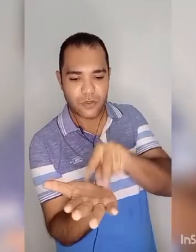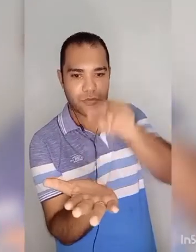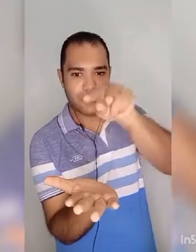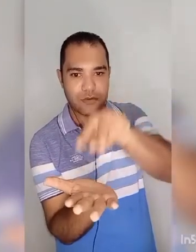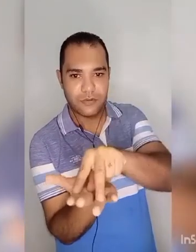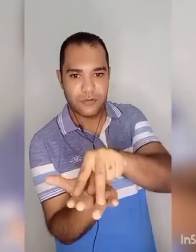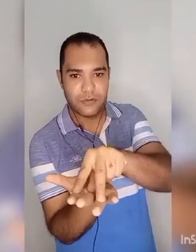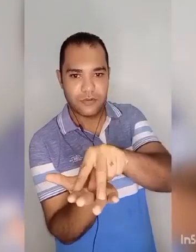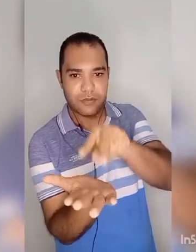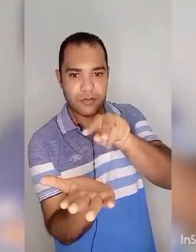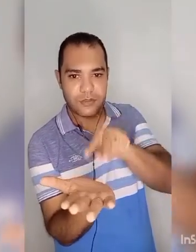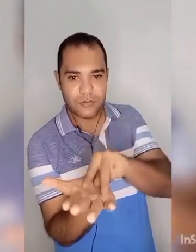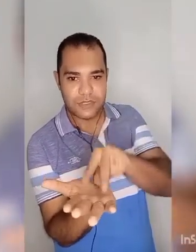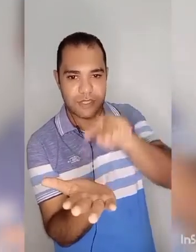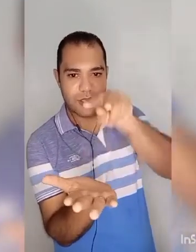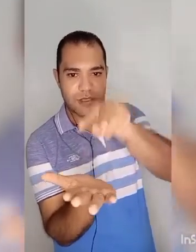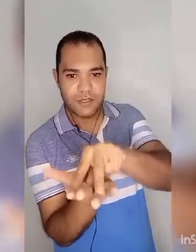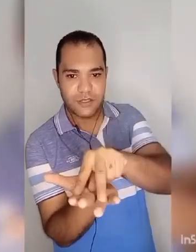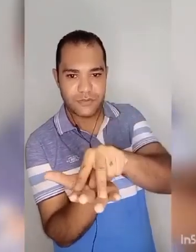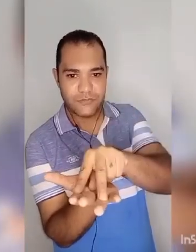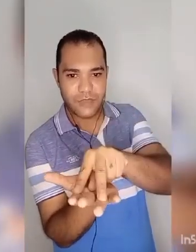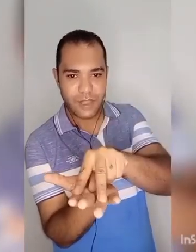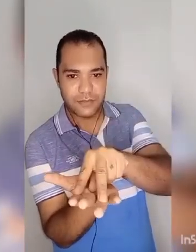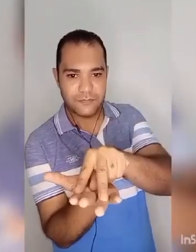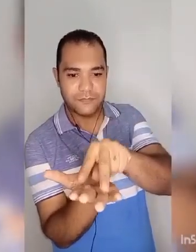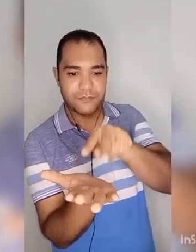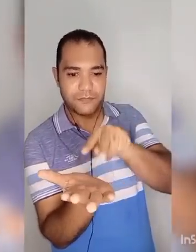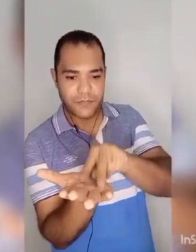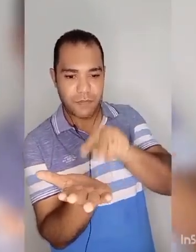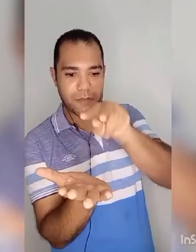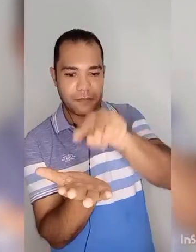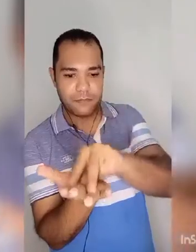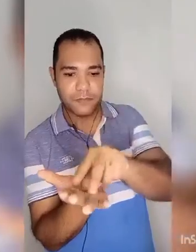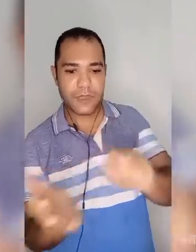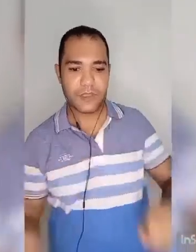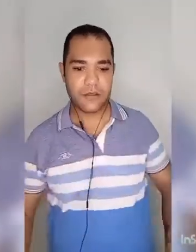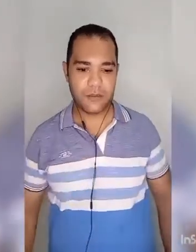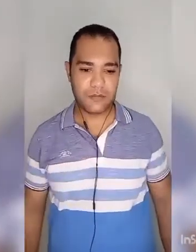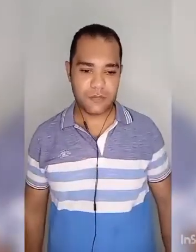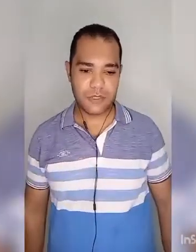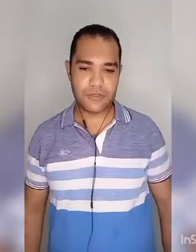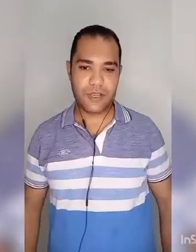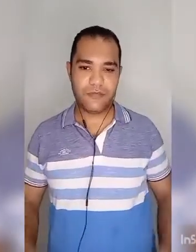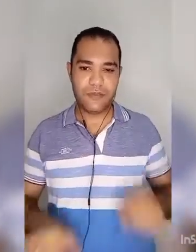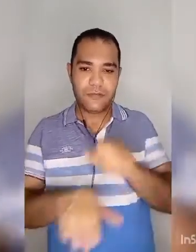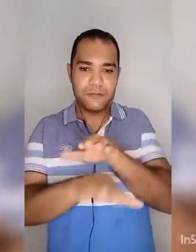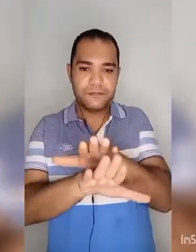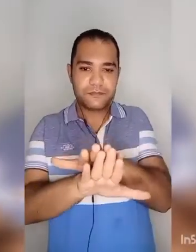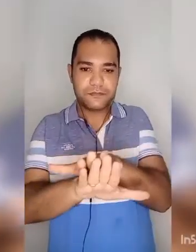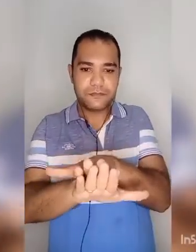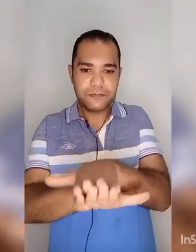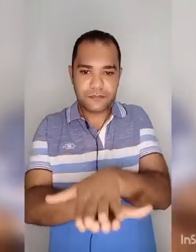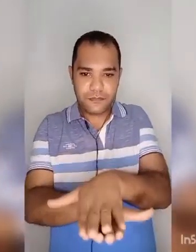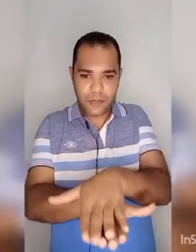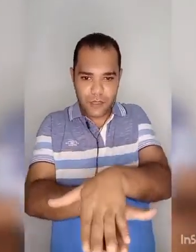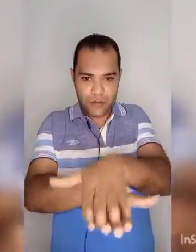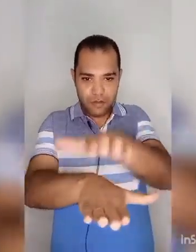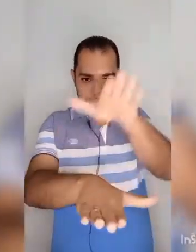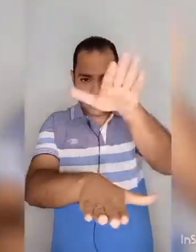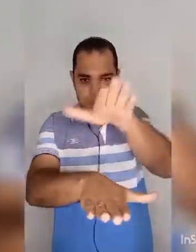ونط، يبقى دي ايه؟ الضفدعة. تمام. طيب سلحفة، حط الاتنين على